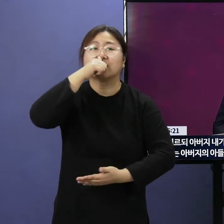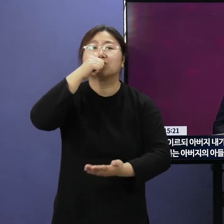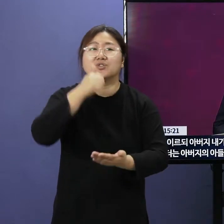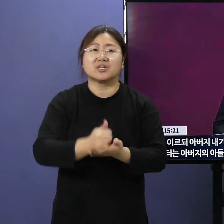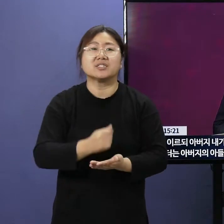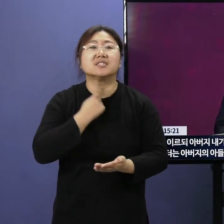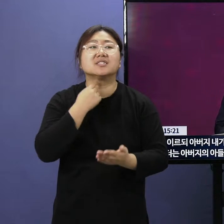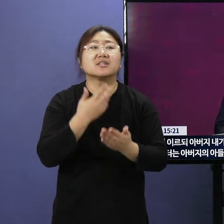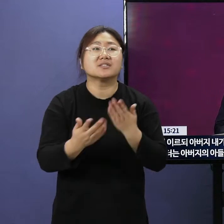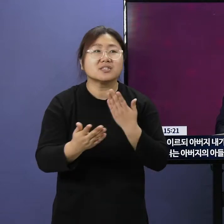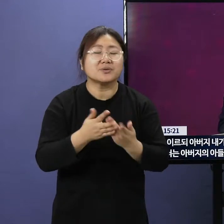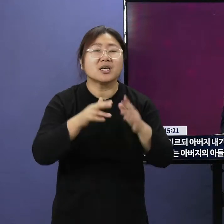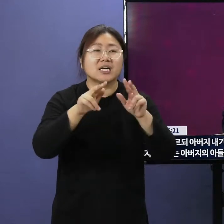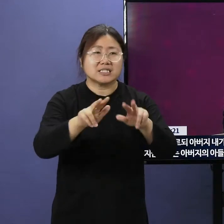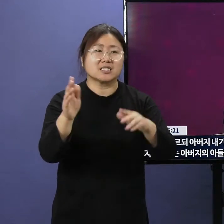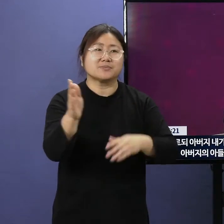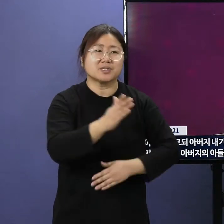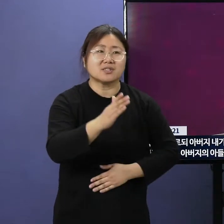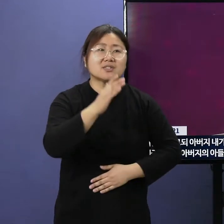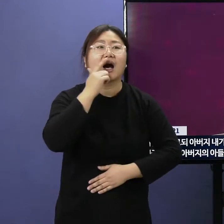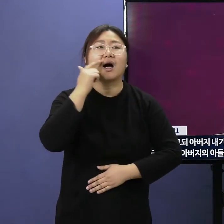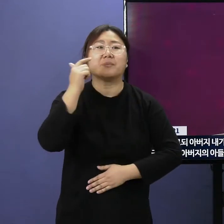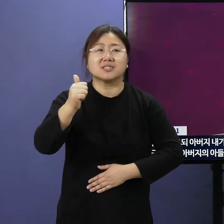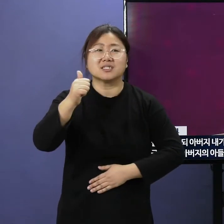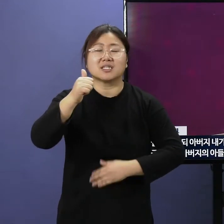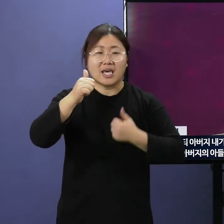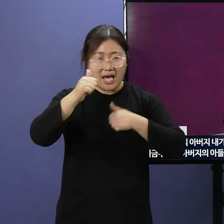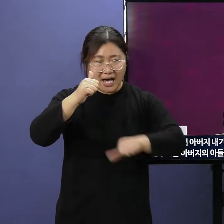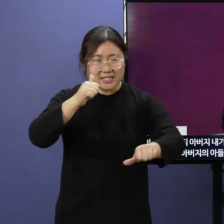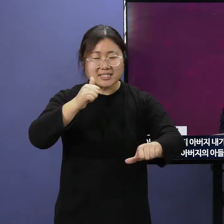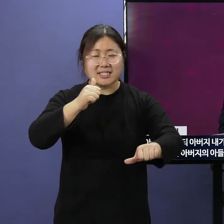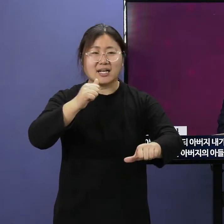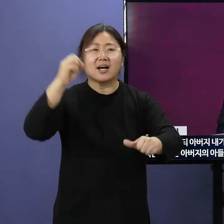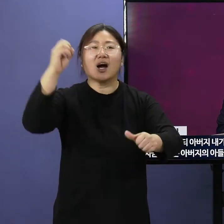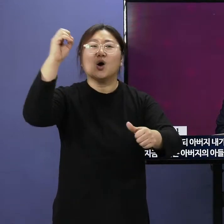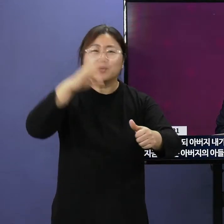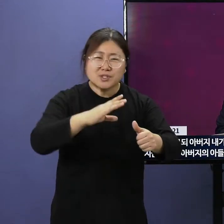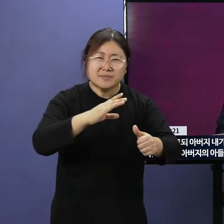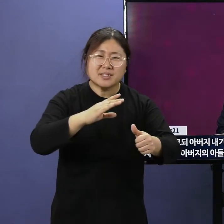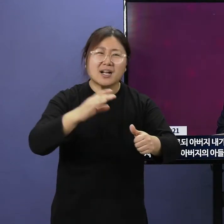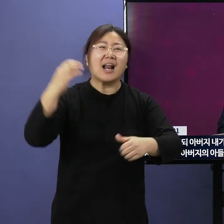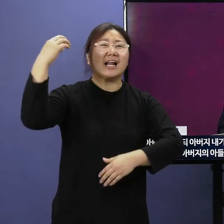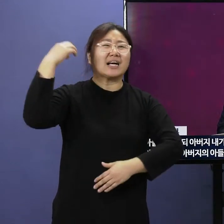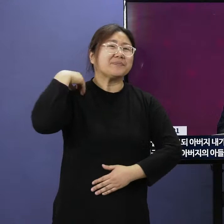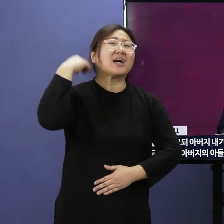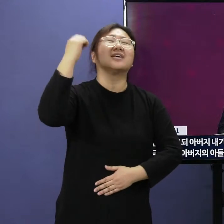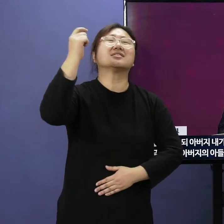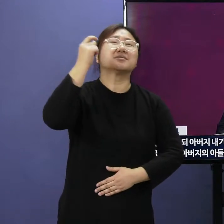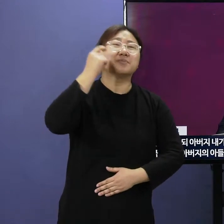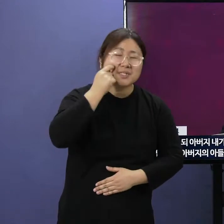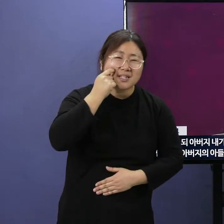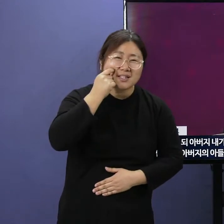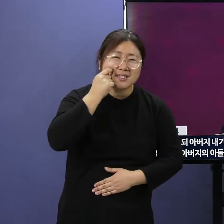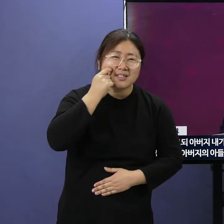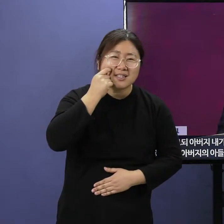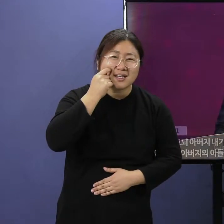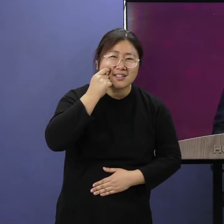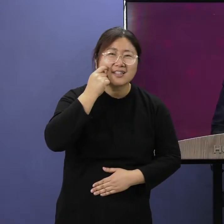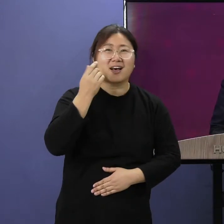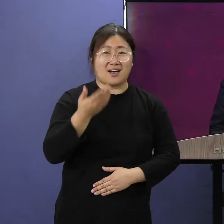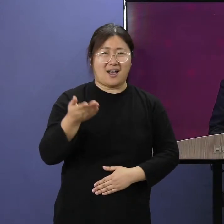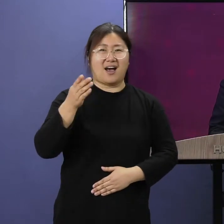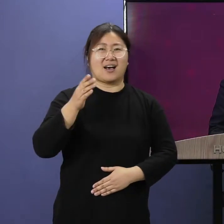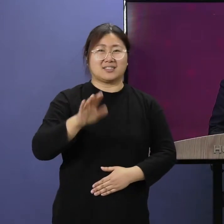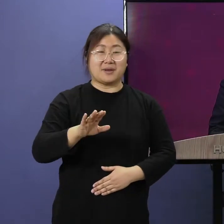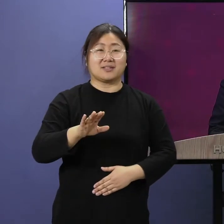지었사오니 지금부터는 아버지의 아들이라 일컬음을 감당하지 못하겠나이다 하나.